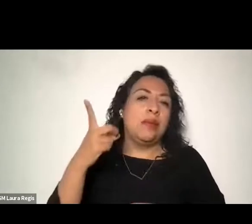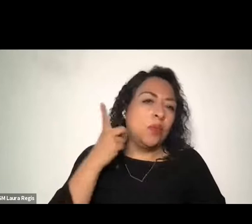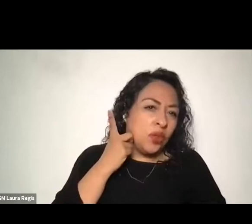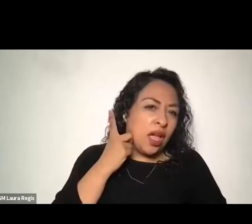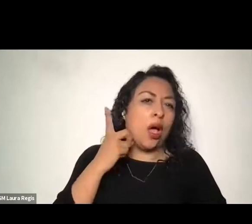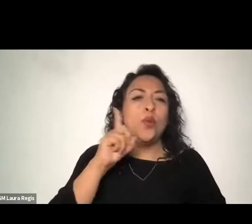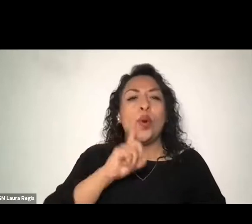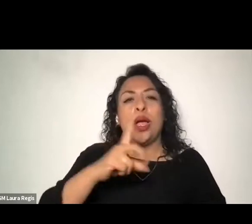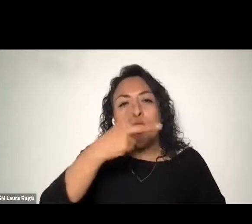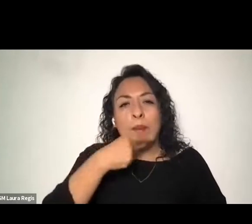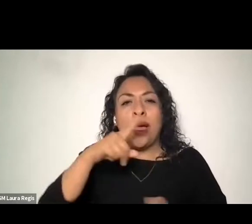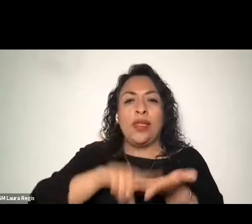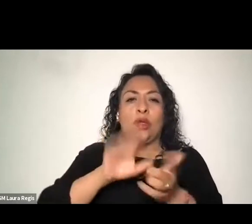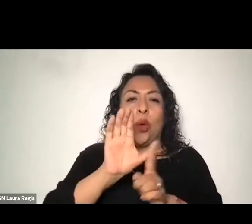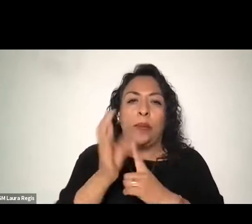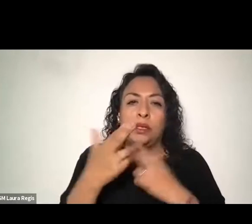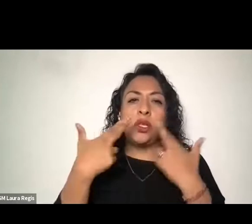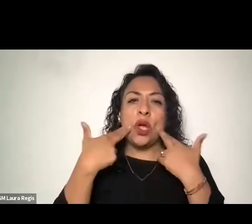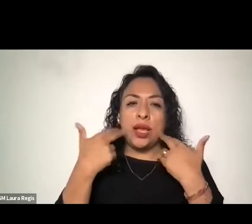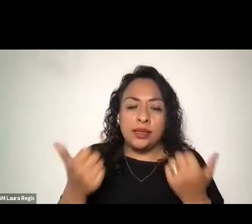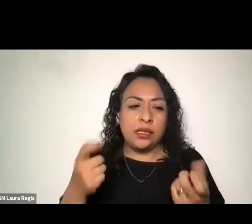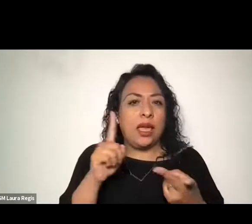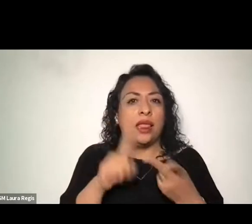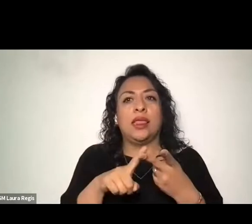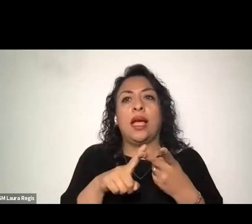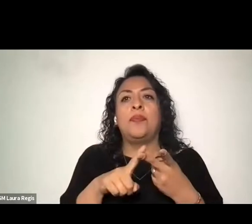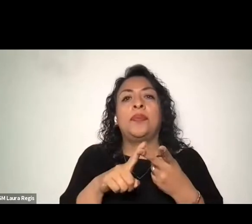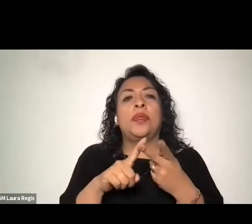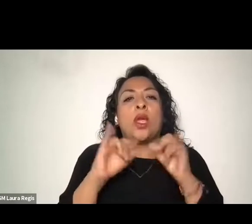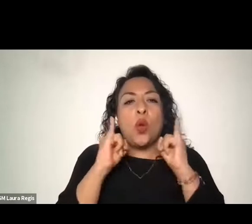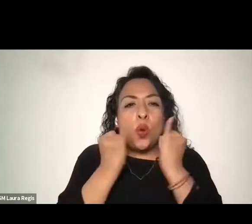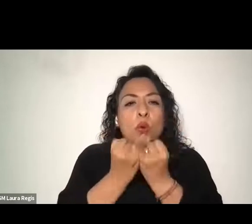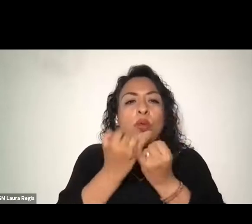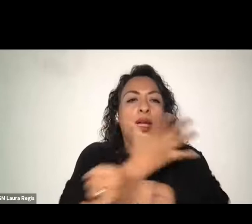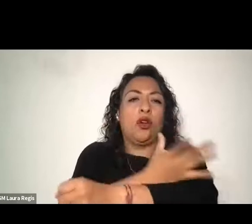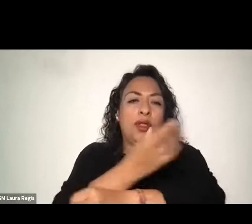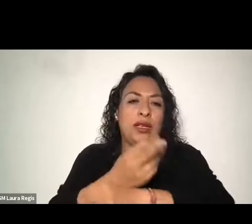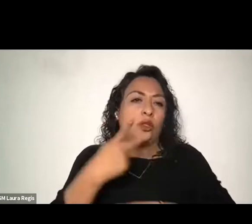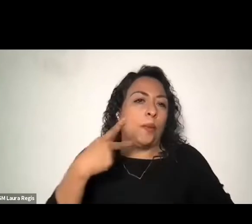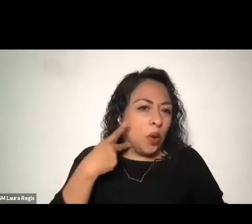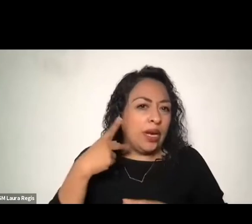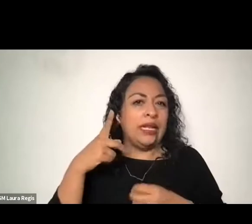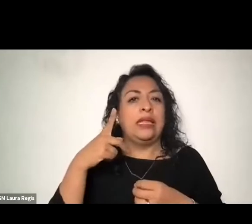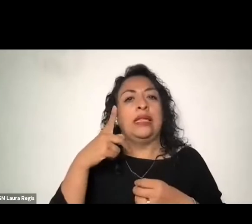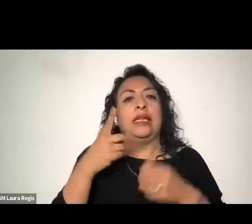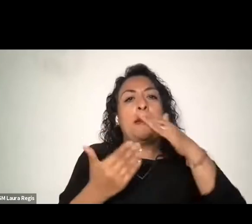que están en la Comisión de Hacienda, en la Junta de Coordinación Política, en la mesa